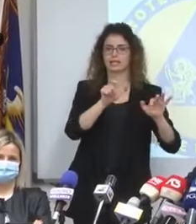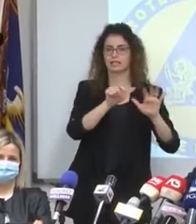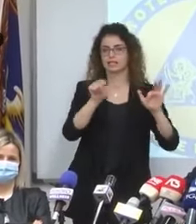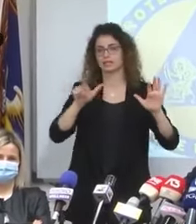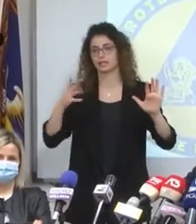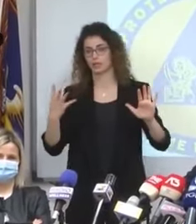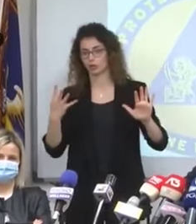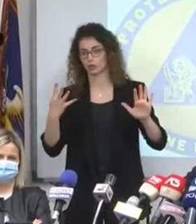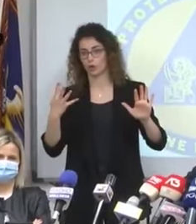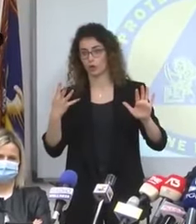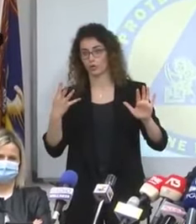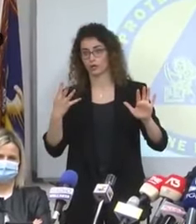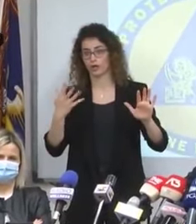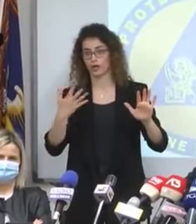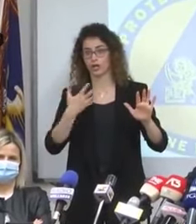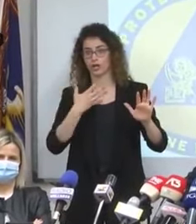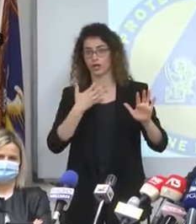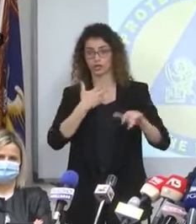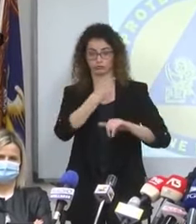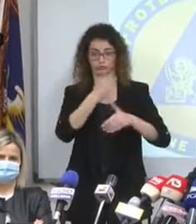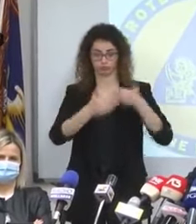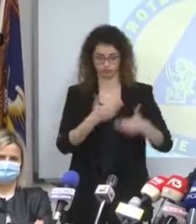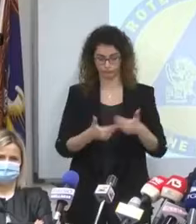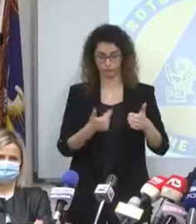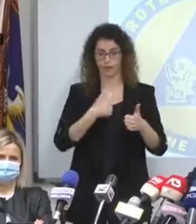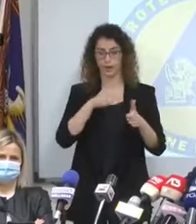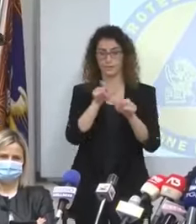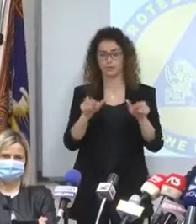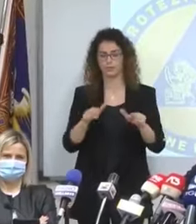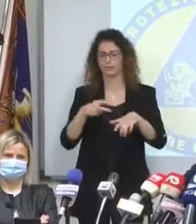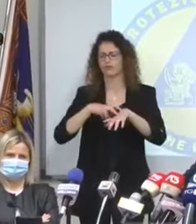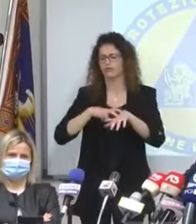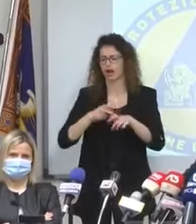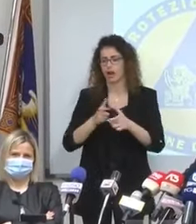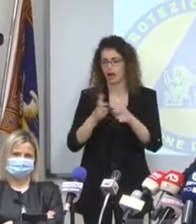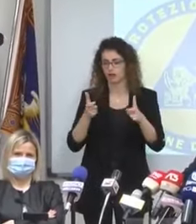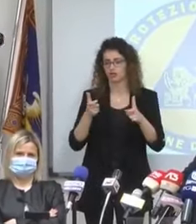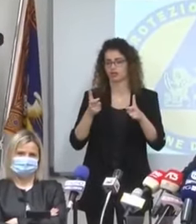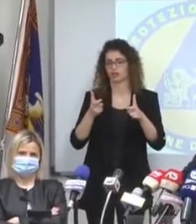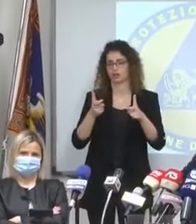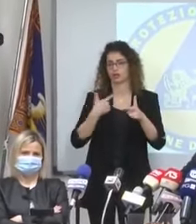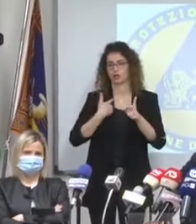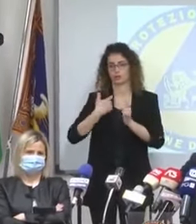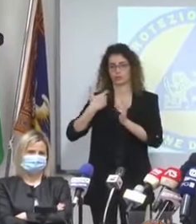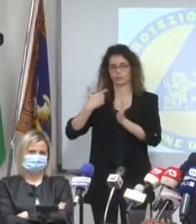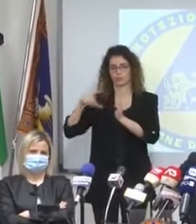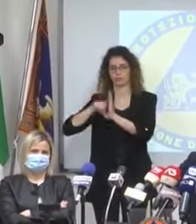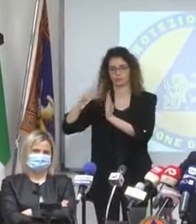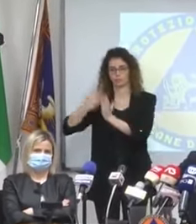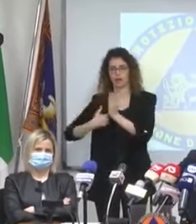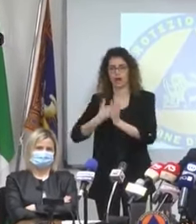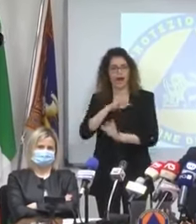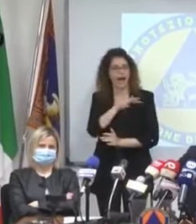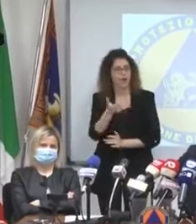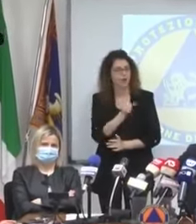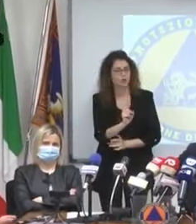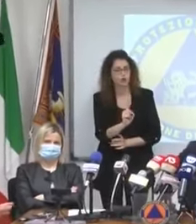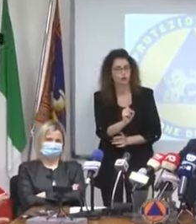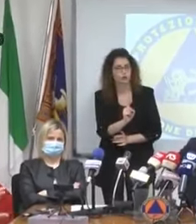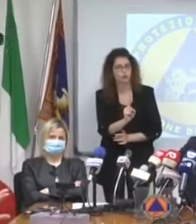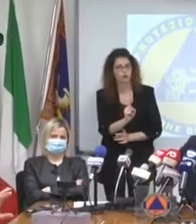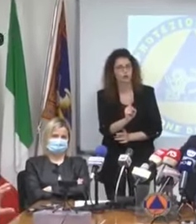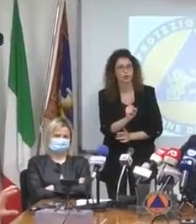70-79 per i quali è stata avviata la vaccinazione. Persone estremamente vulnerabili come definite dal piano nazionale. Non è altro, E